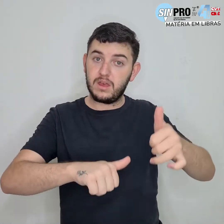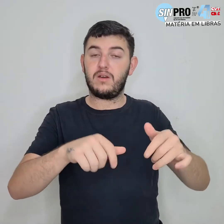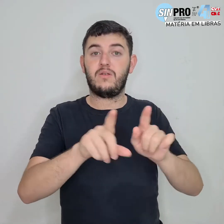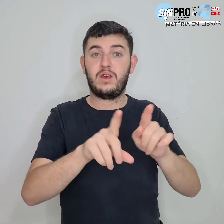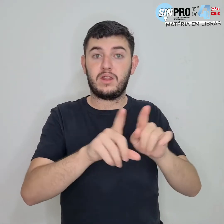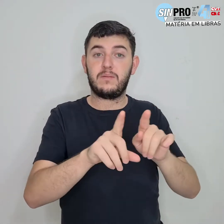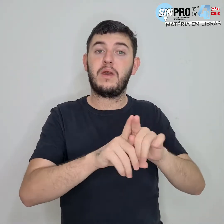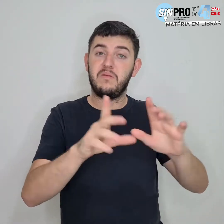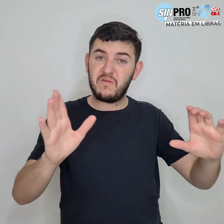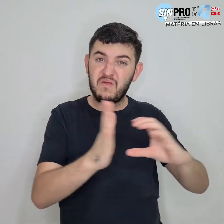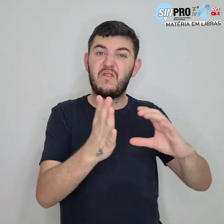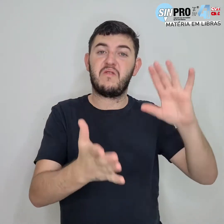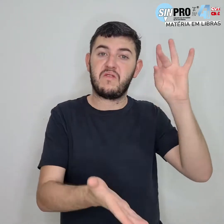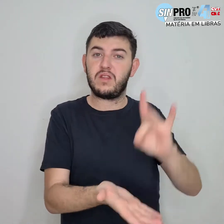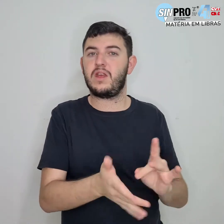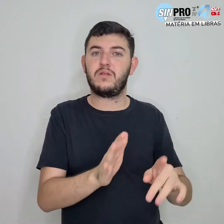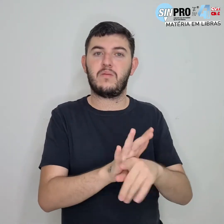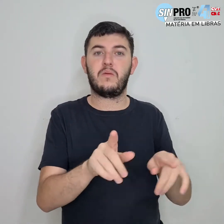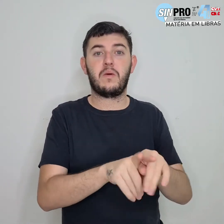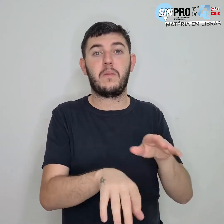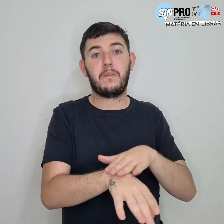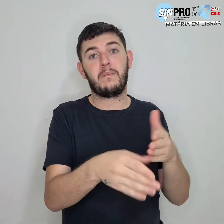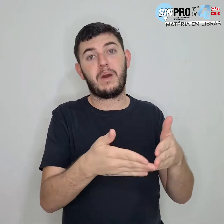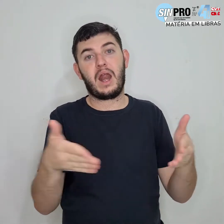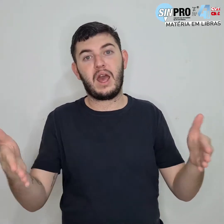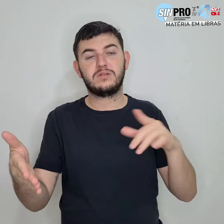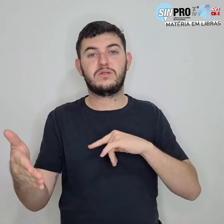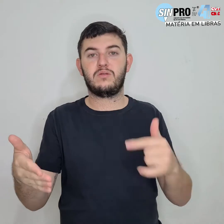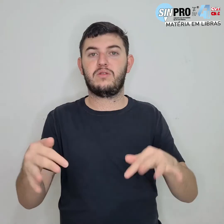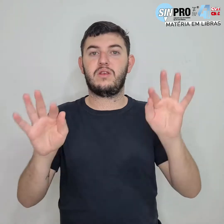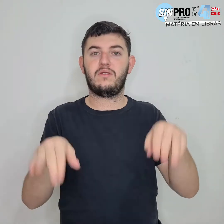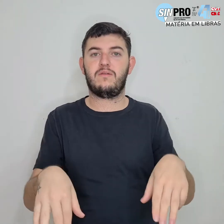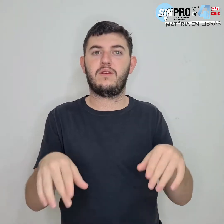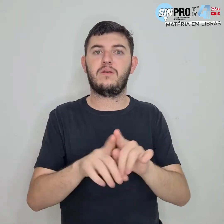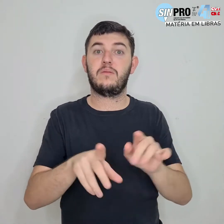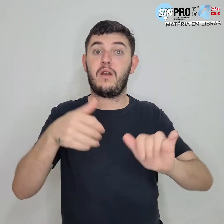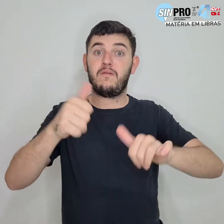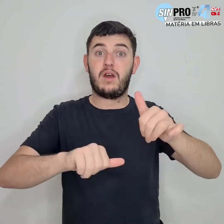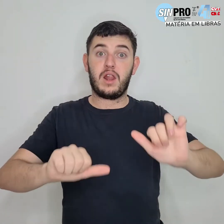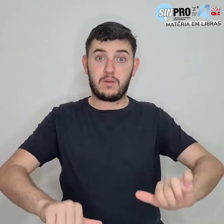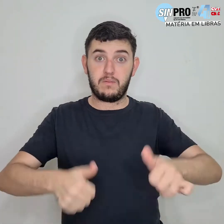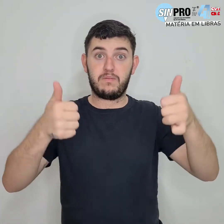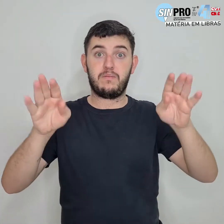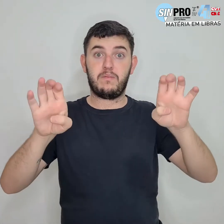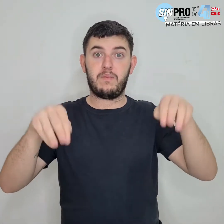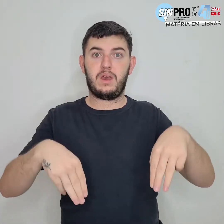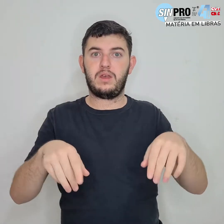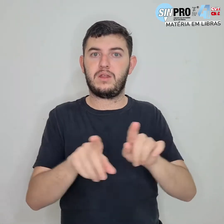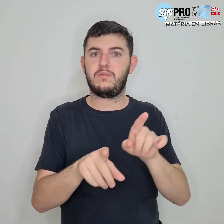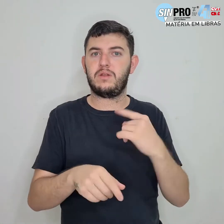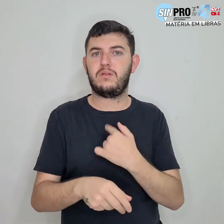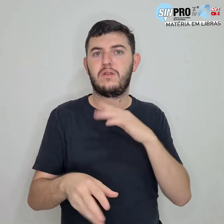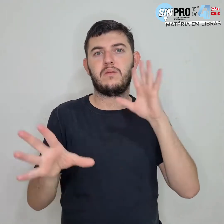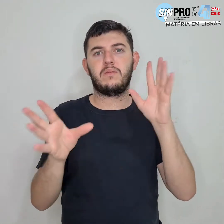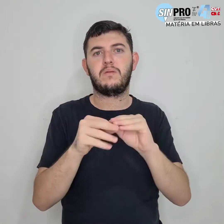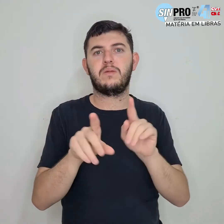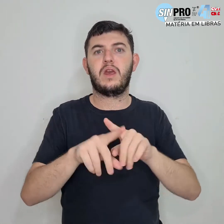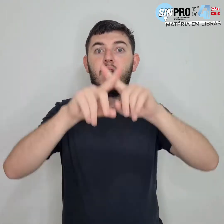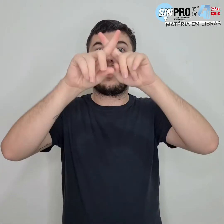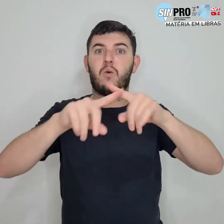no caso de prazo indeterminado, os mais bem avaliados. A tendência é que haja mais competição do que colaboração,